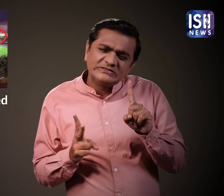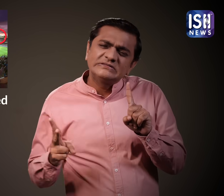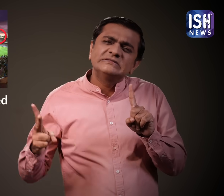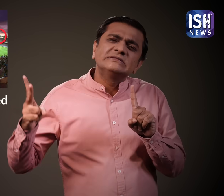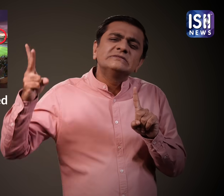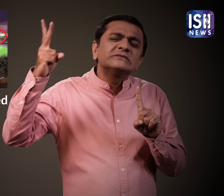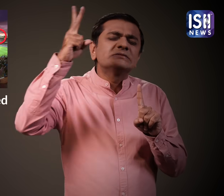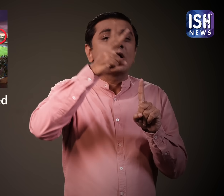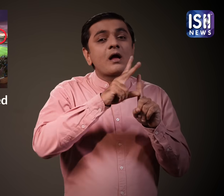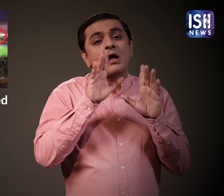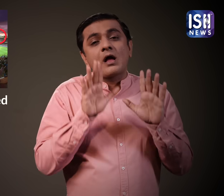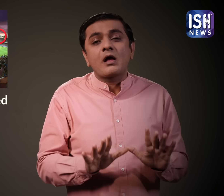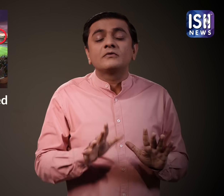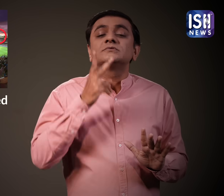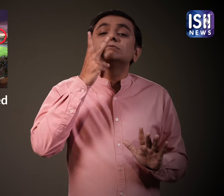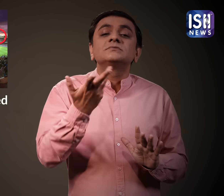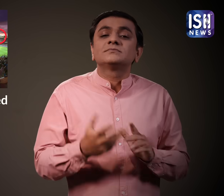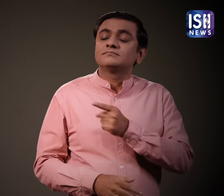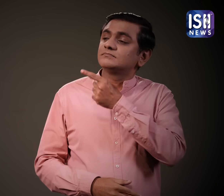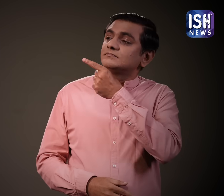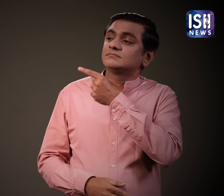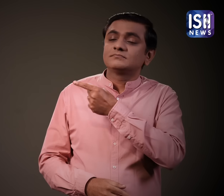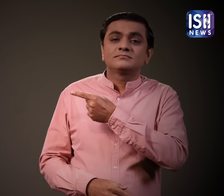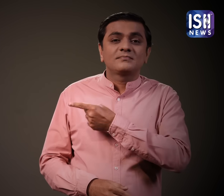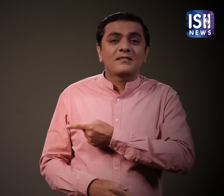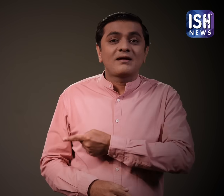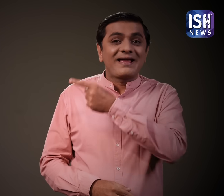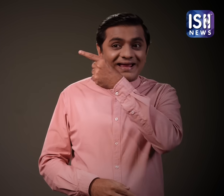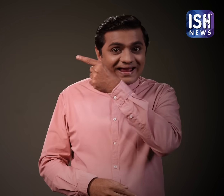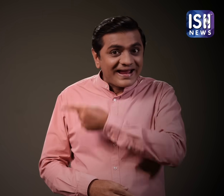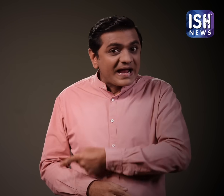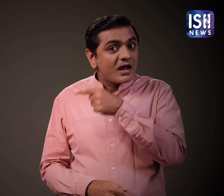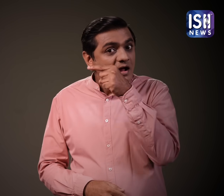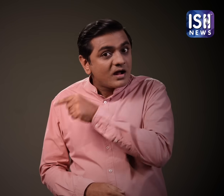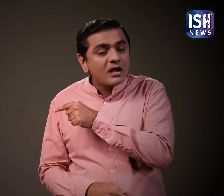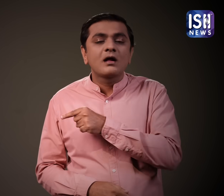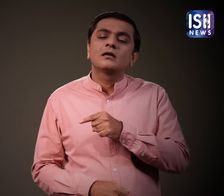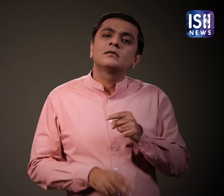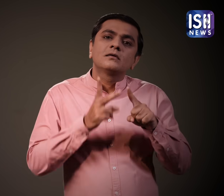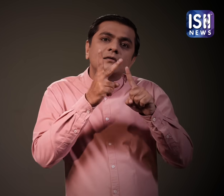उन्होंने खेलों इंडिया और देश में होने वाले इन अन्य खेल आयोजनों का जिकर किया